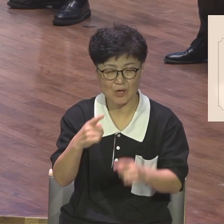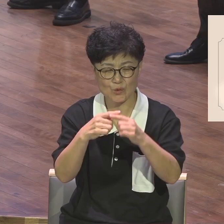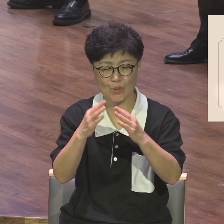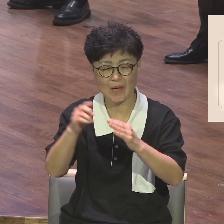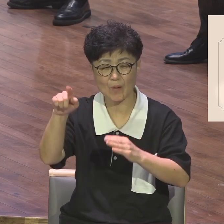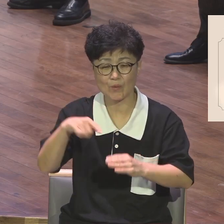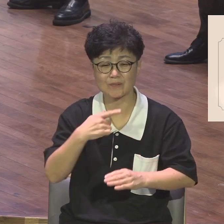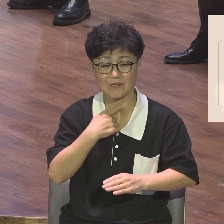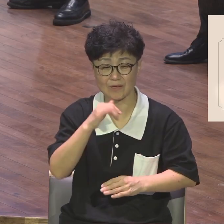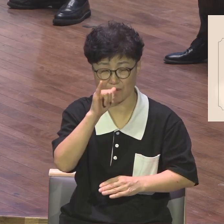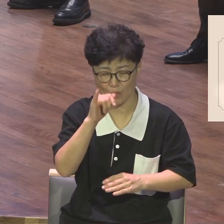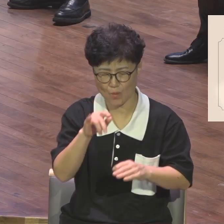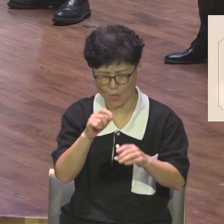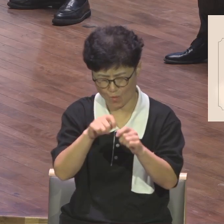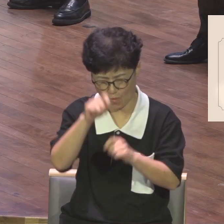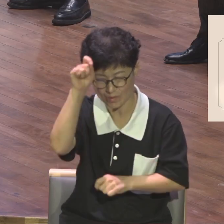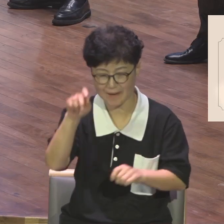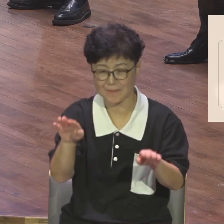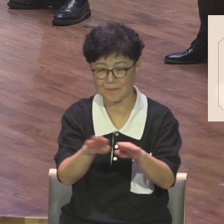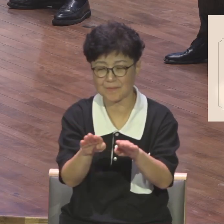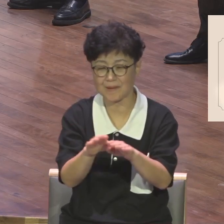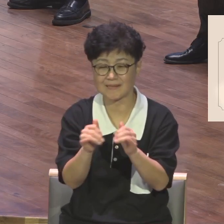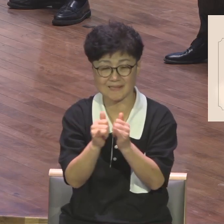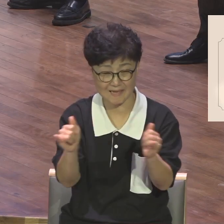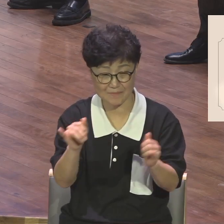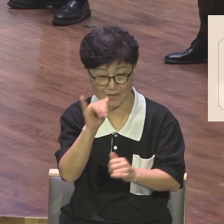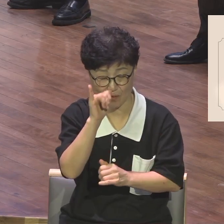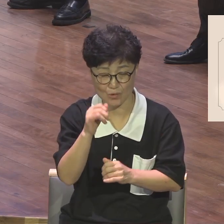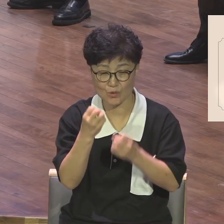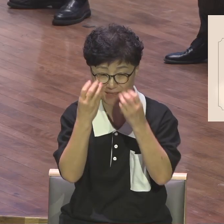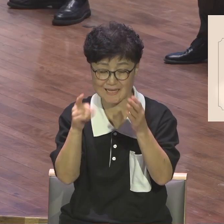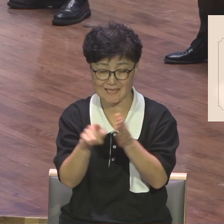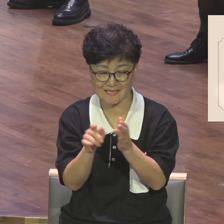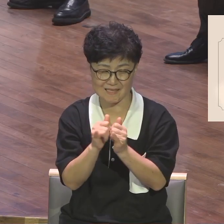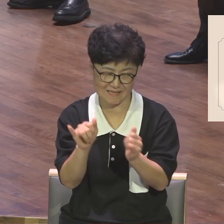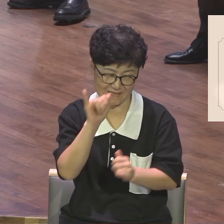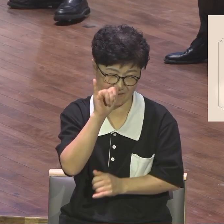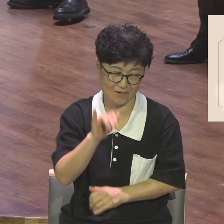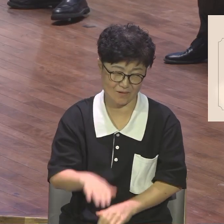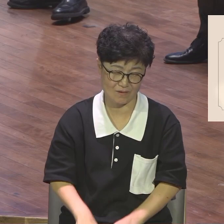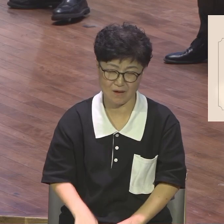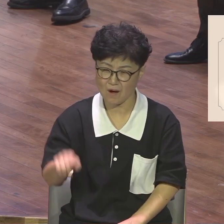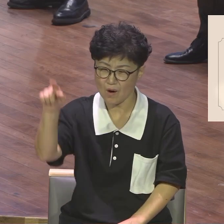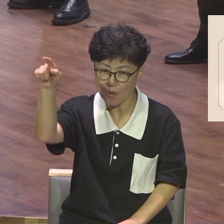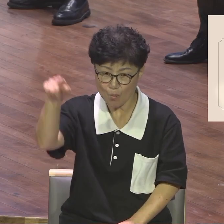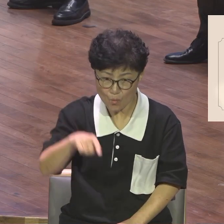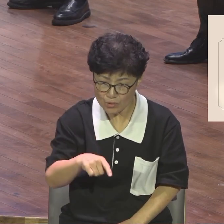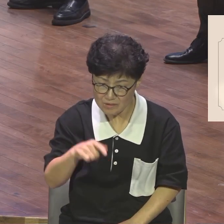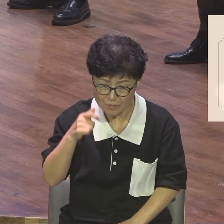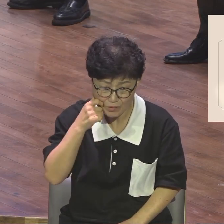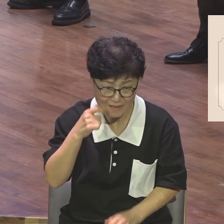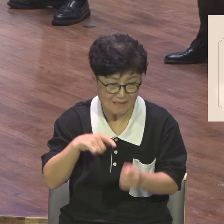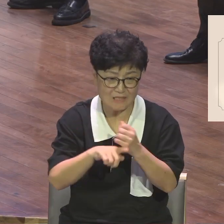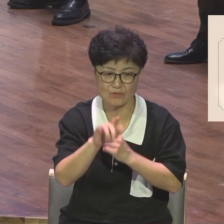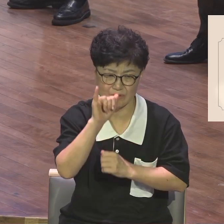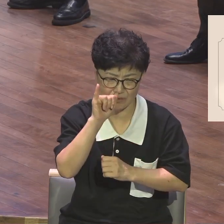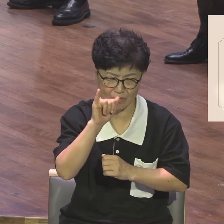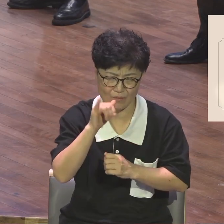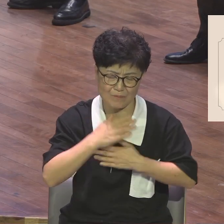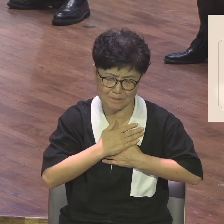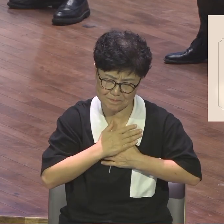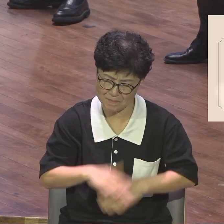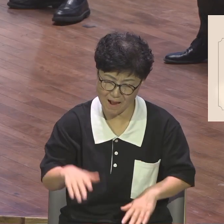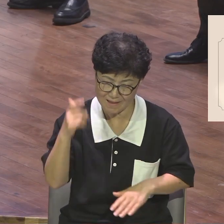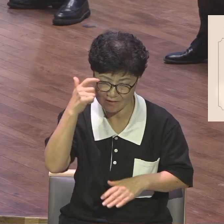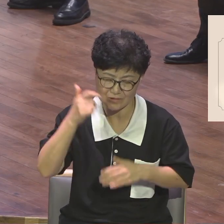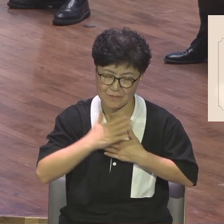새가족과 전교자들, 태신자들이 있습니다. 그들이 안 오는 것이 아니라 올 수 있는 힘이 없는 것입니다. 한 번 더 하나님의